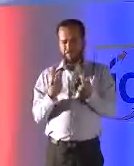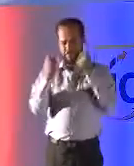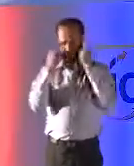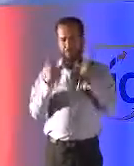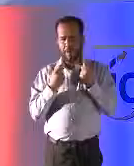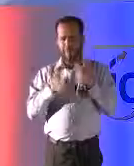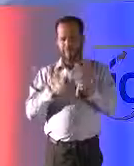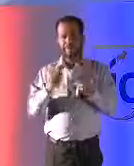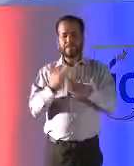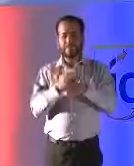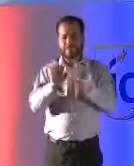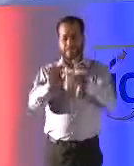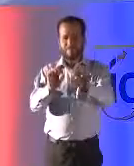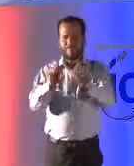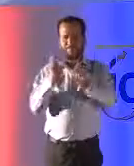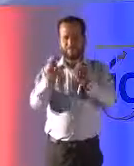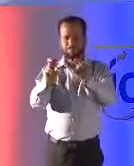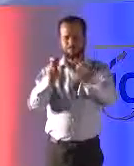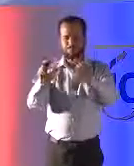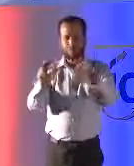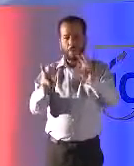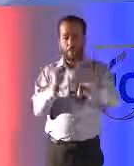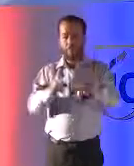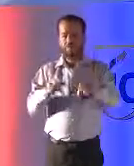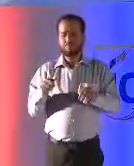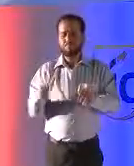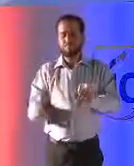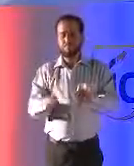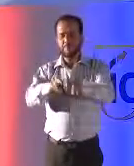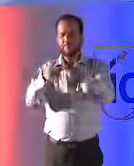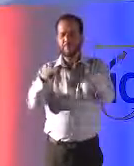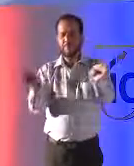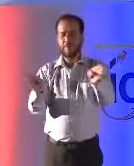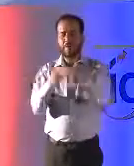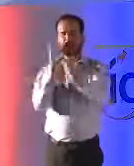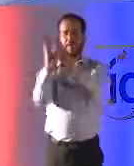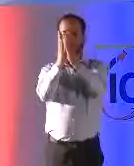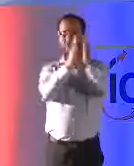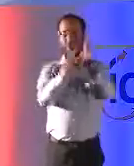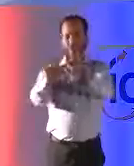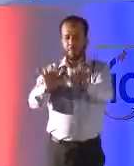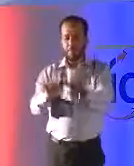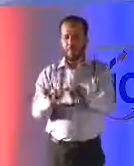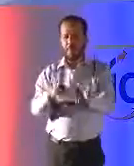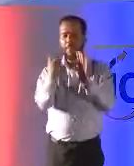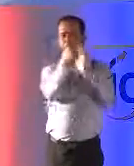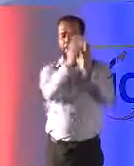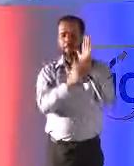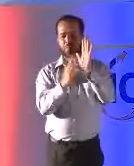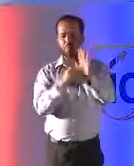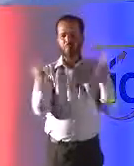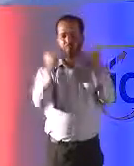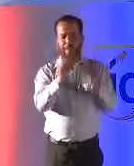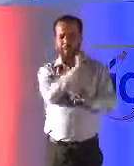ذلك قالوا لي أتمنى أن ندخل أو نفتح ملفات مطبوعة في برنامج